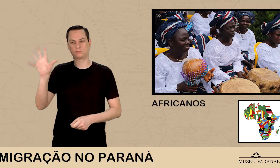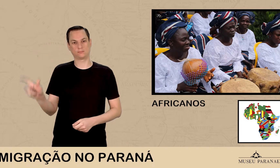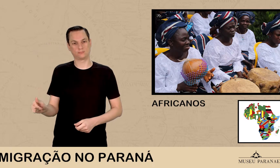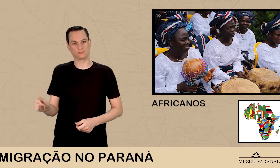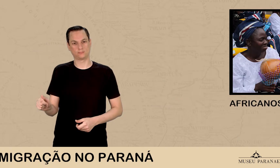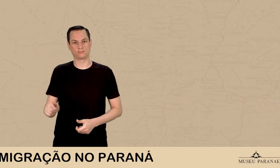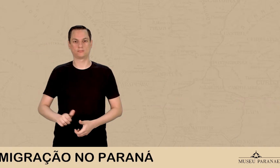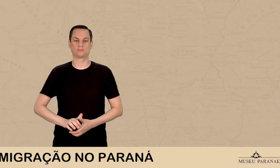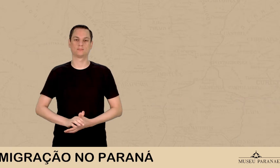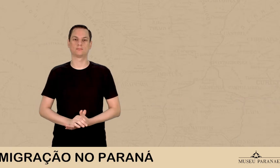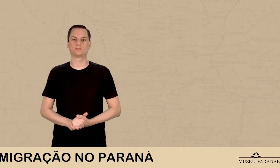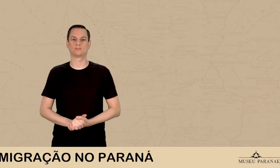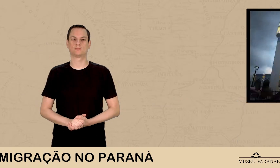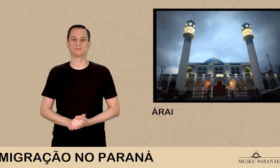povos africanos,